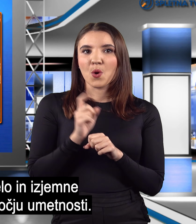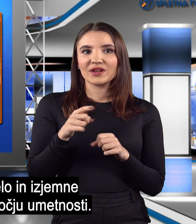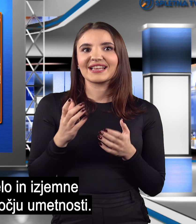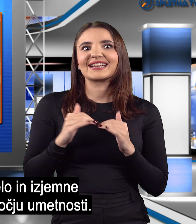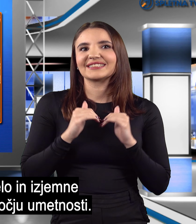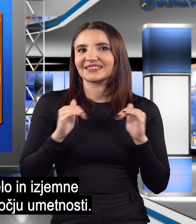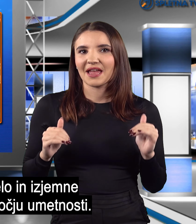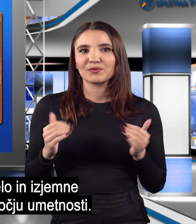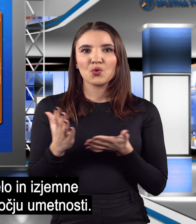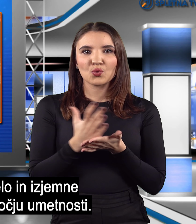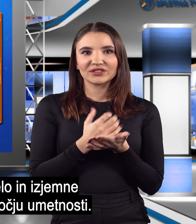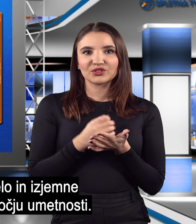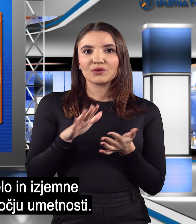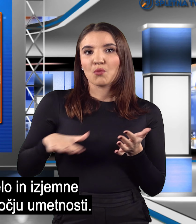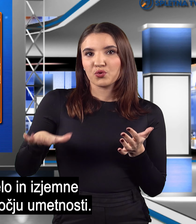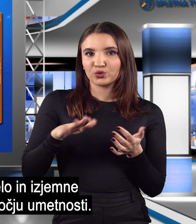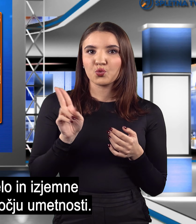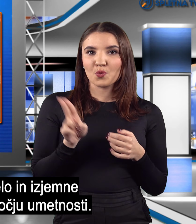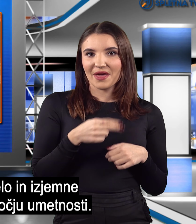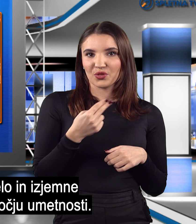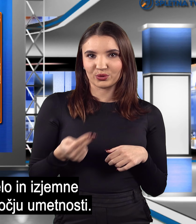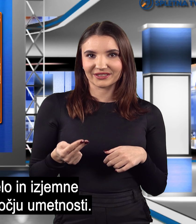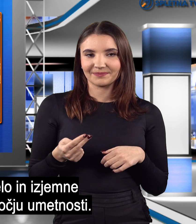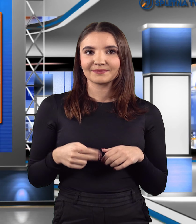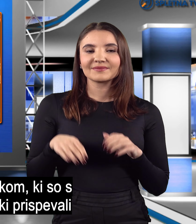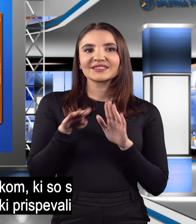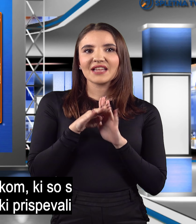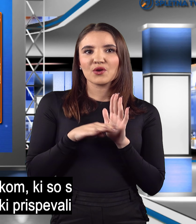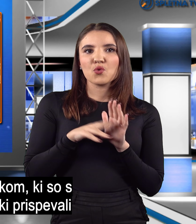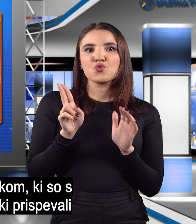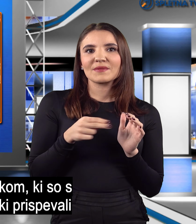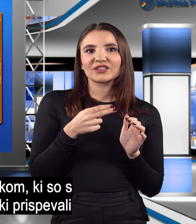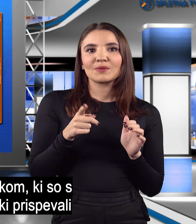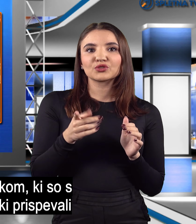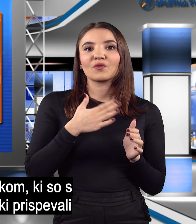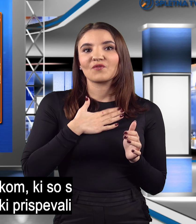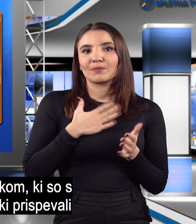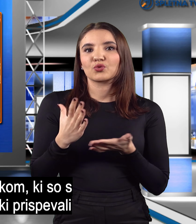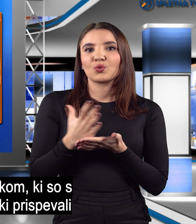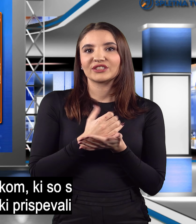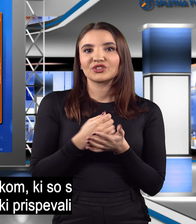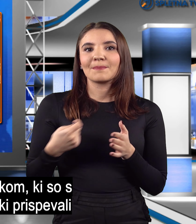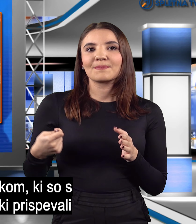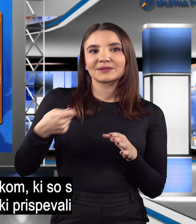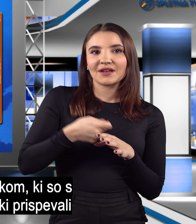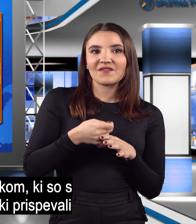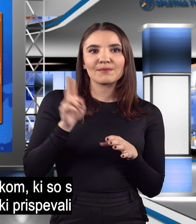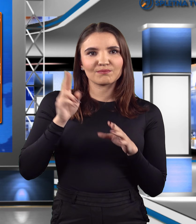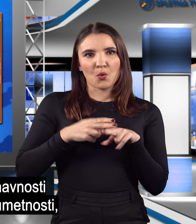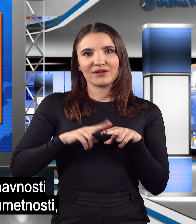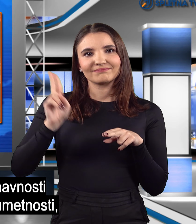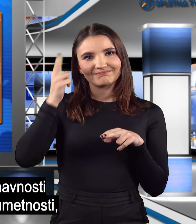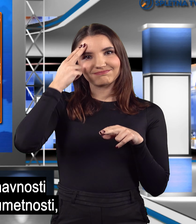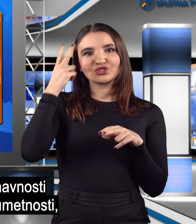izjemne dosežke na področju umetnosti. Zakon umetnikom, ki so s svojimi dosežki prispevali k prepoznavnosti